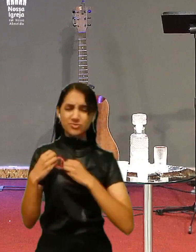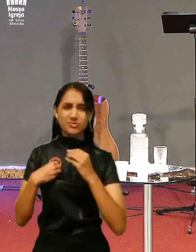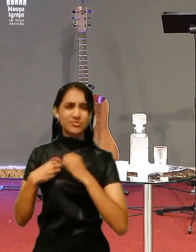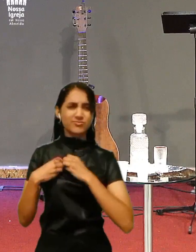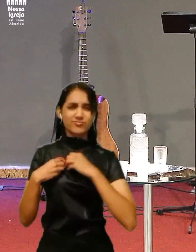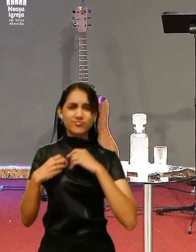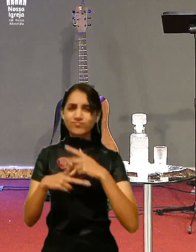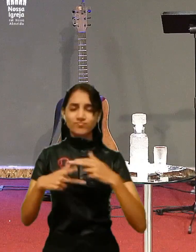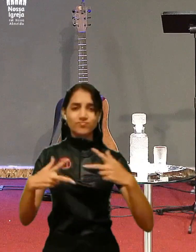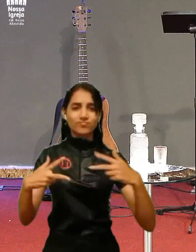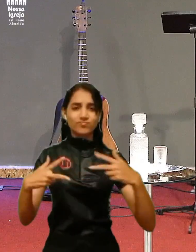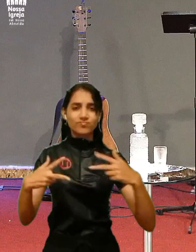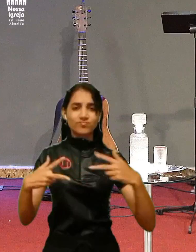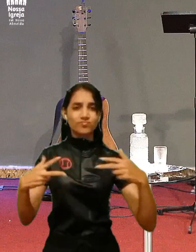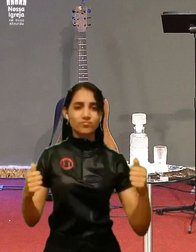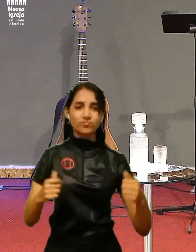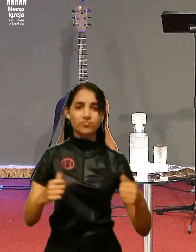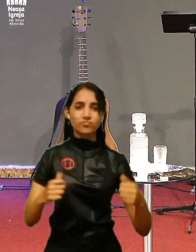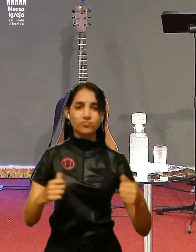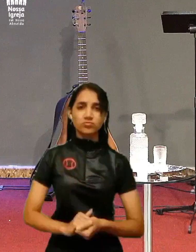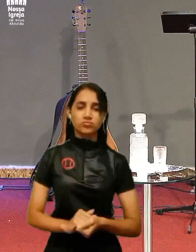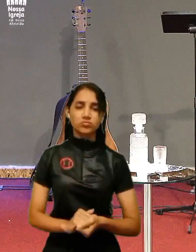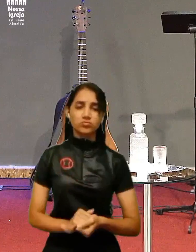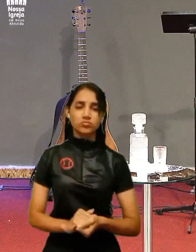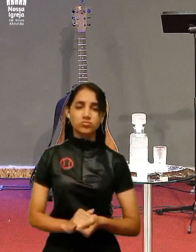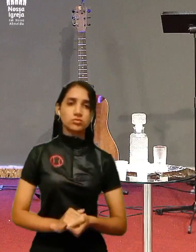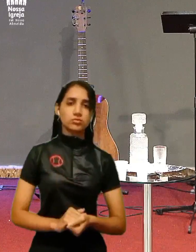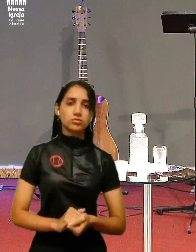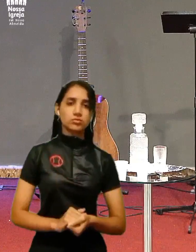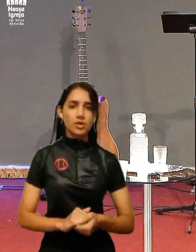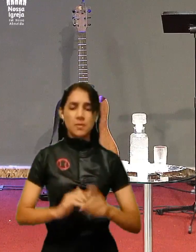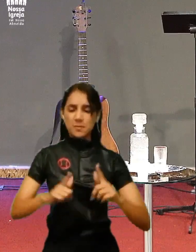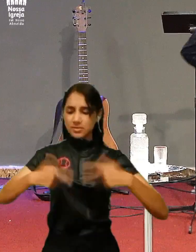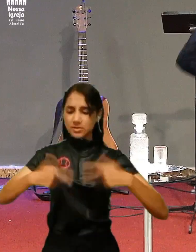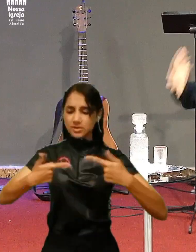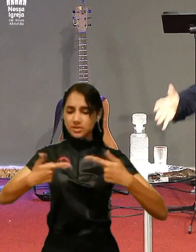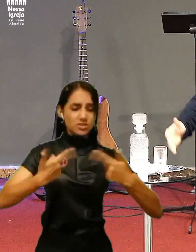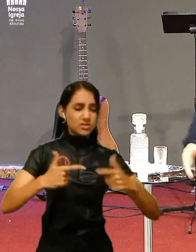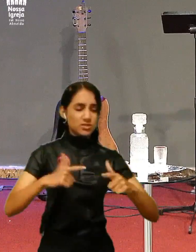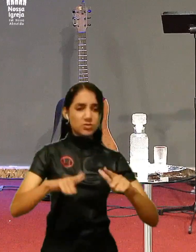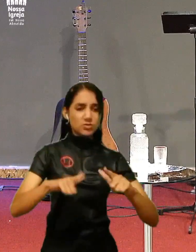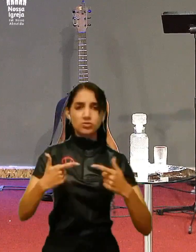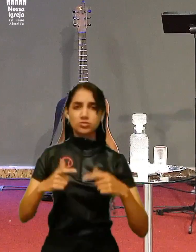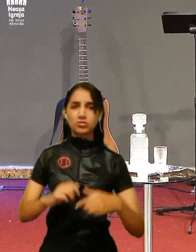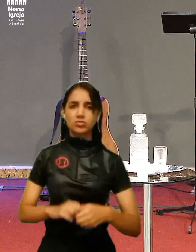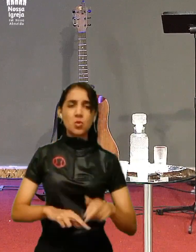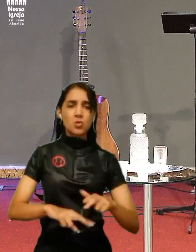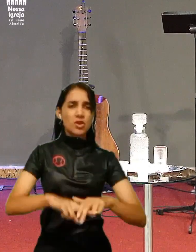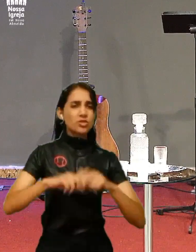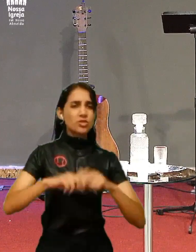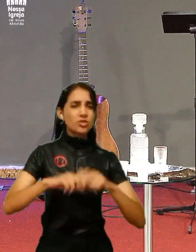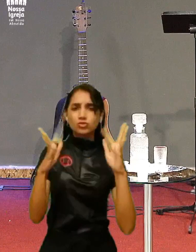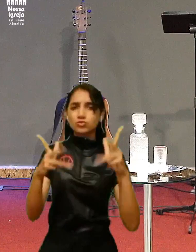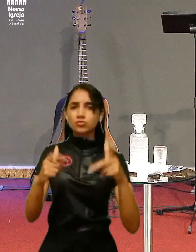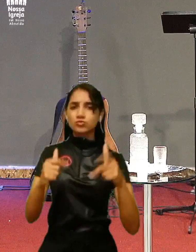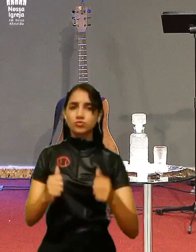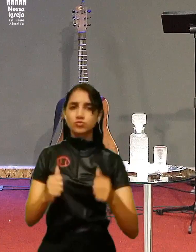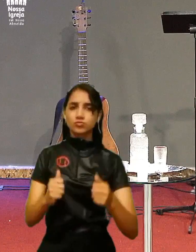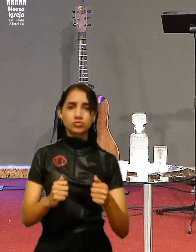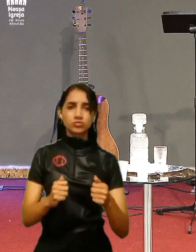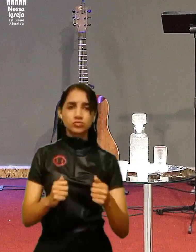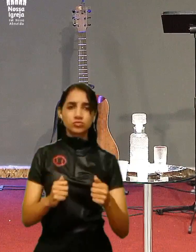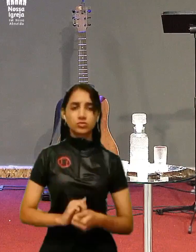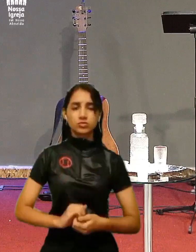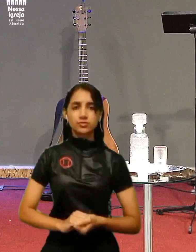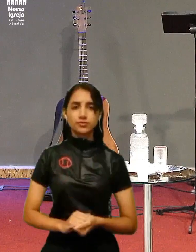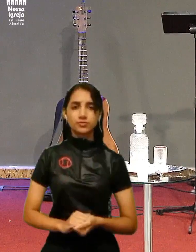racista, brigando por denominação, brigando por todo tipo de coisa, cheio de heresia no meio da igreja. E de